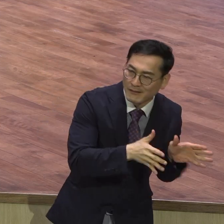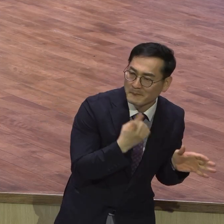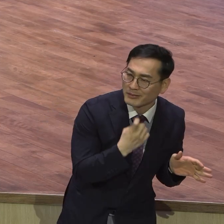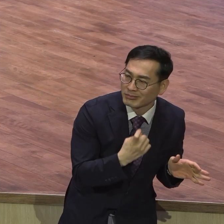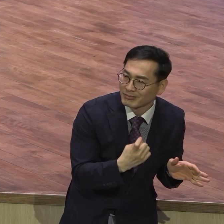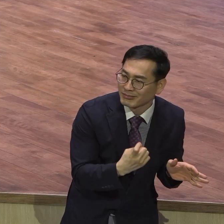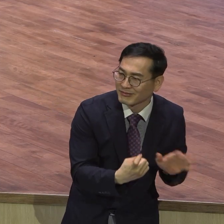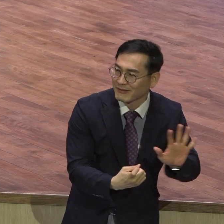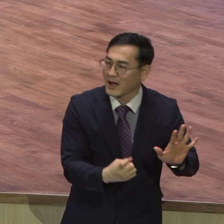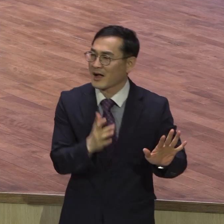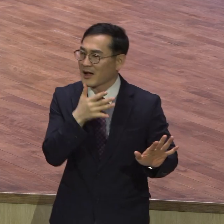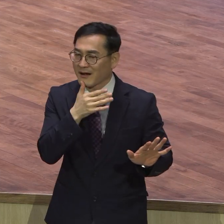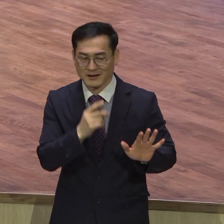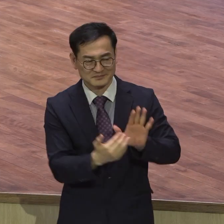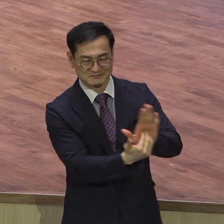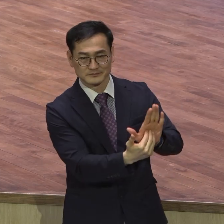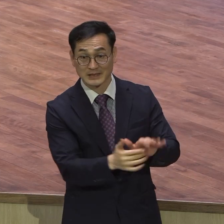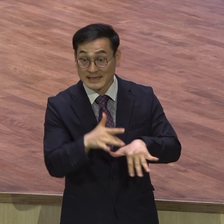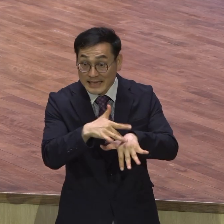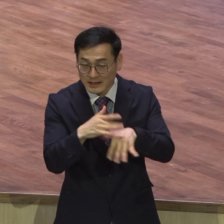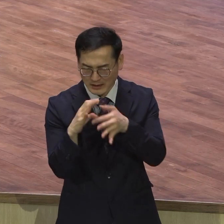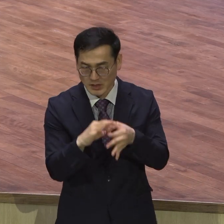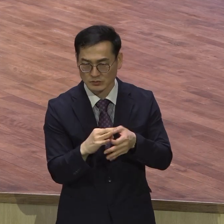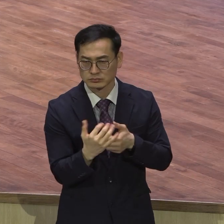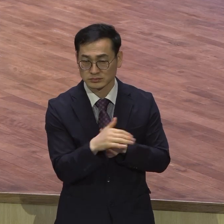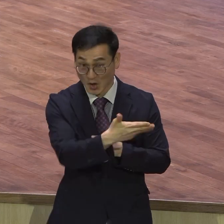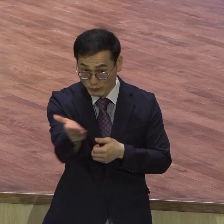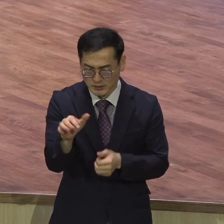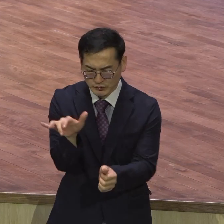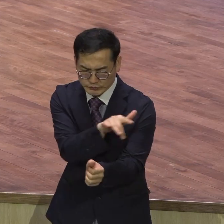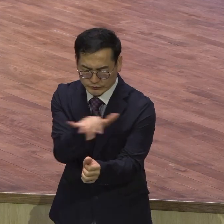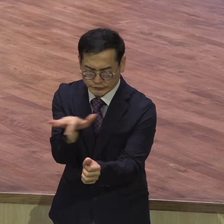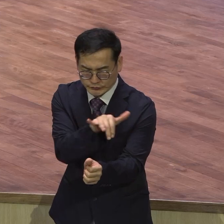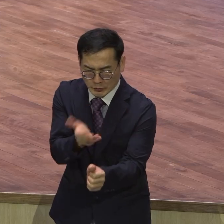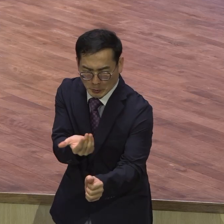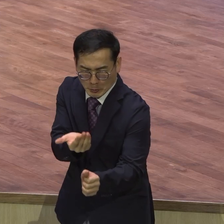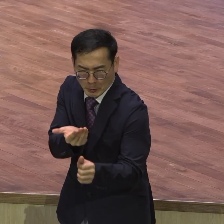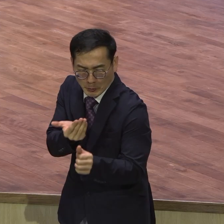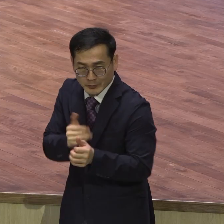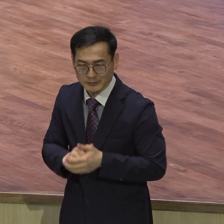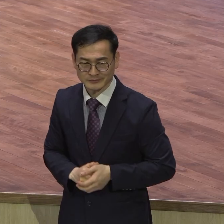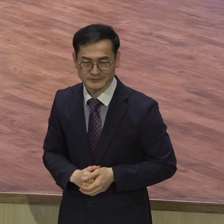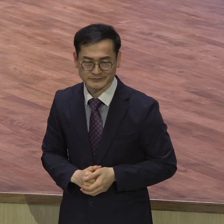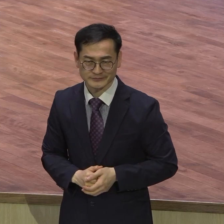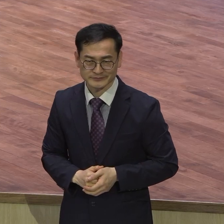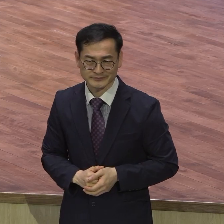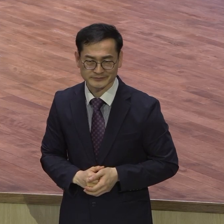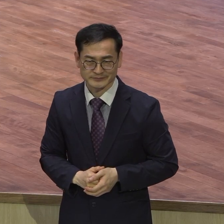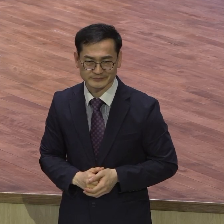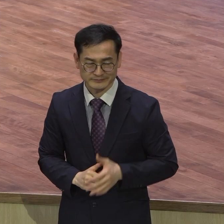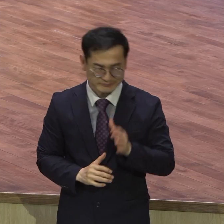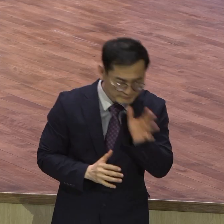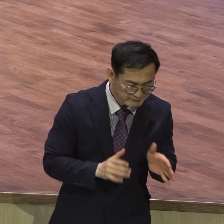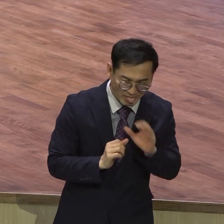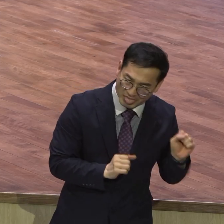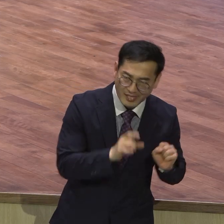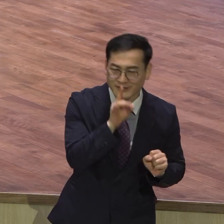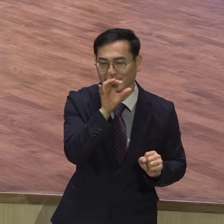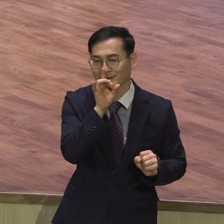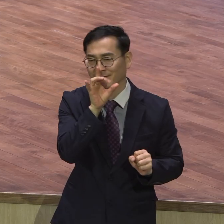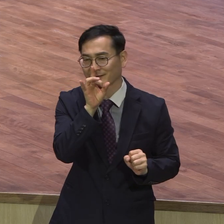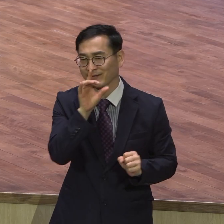바랍니다. 사단은 계속해서 여러분을 속입니다. 다 해결됐습니다. 그리스도가 다 해결했다고요.